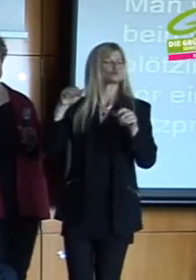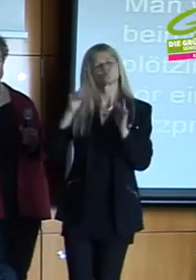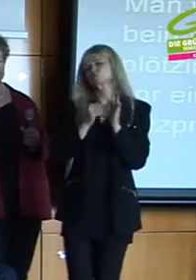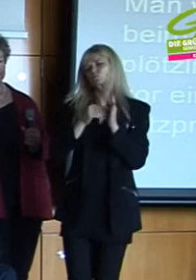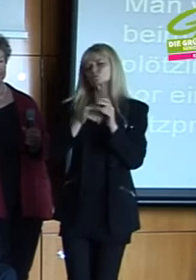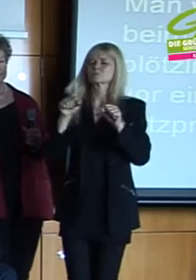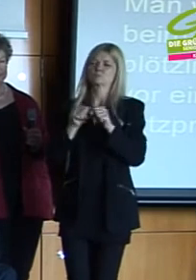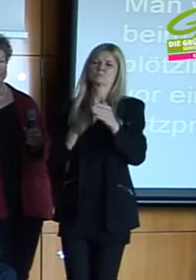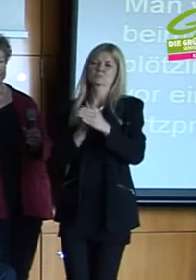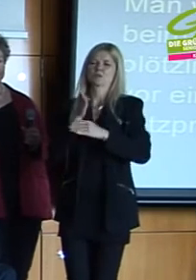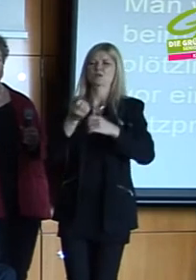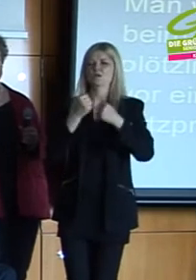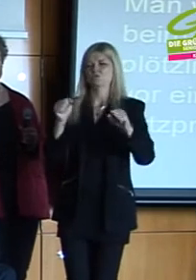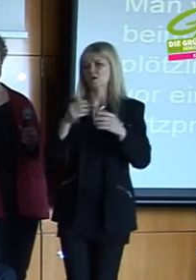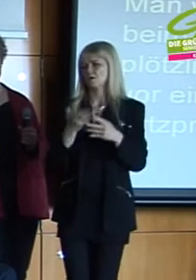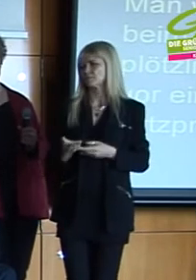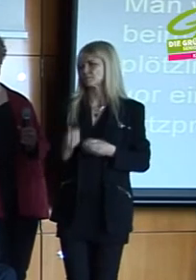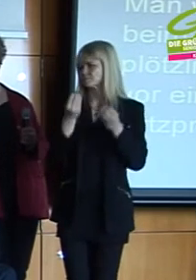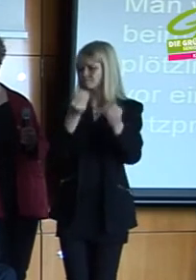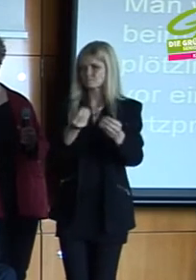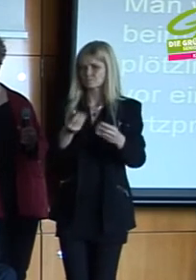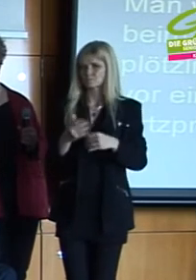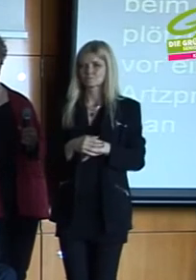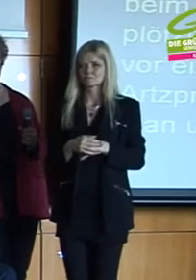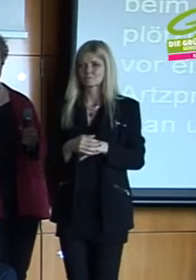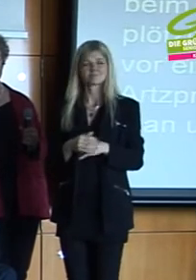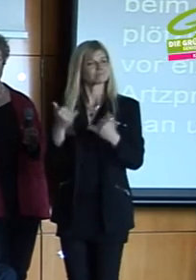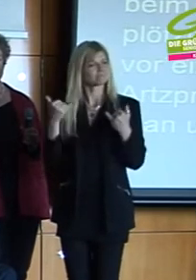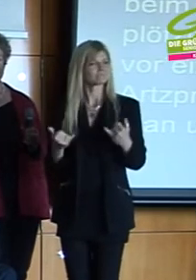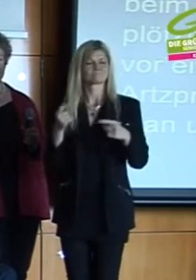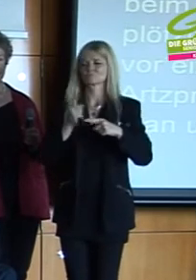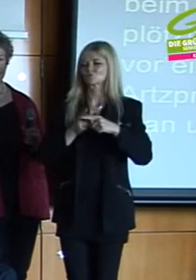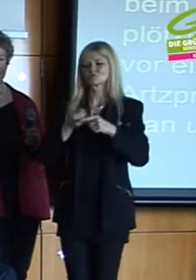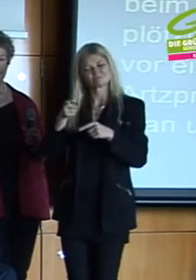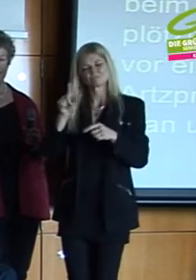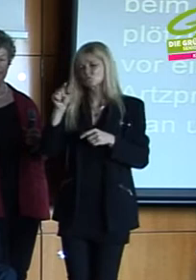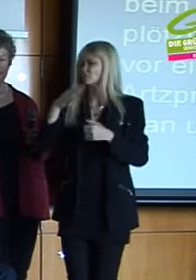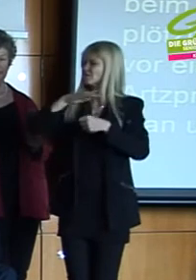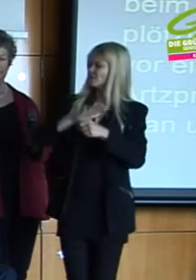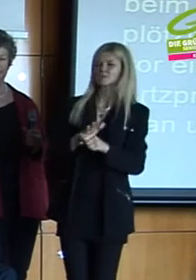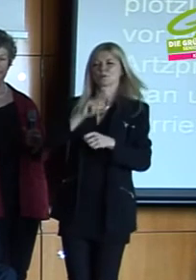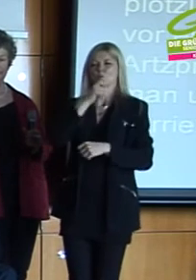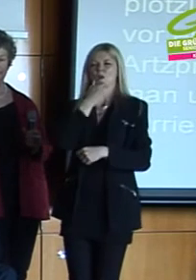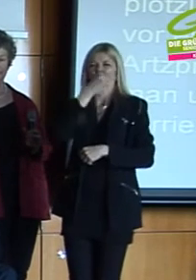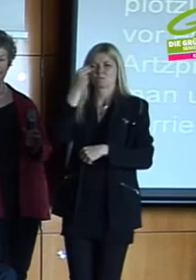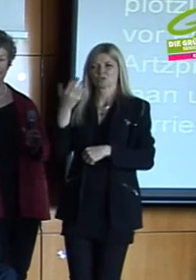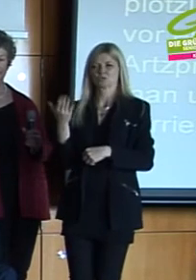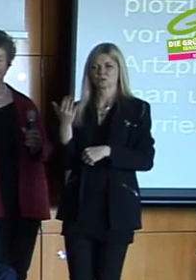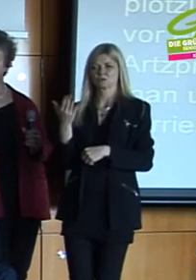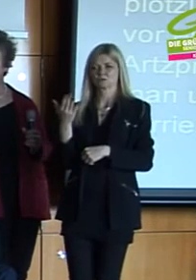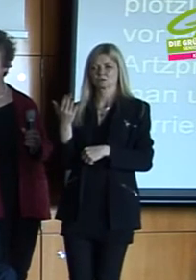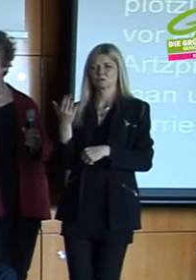Barrierefreiheit ausstattet. Es ist ein Gebot der Stunde, es ist eine Diskriminierung von älteren Menschen, die über